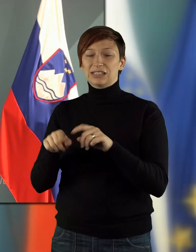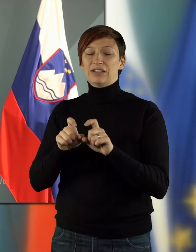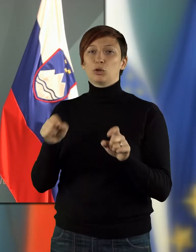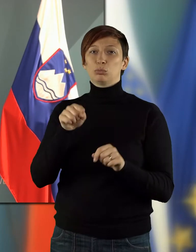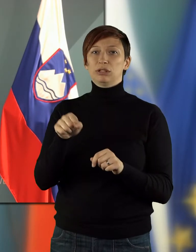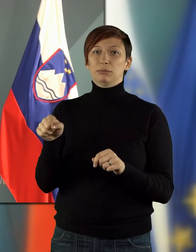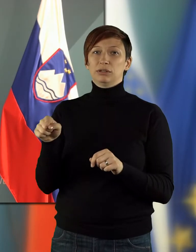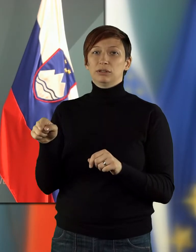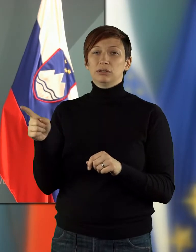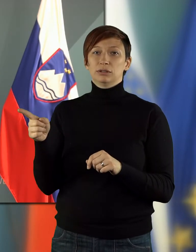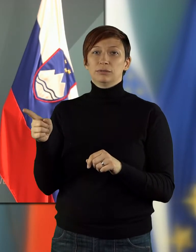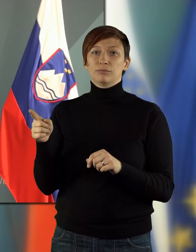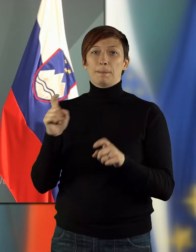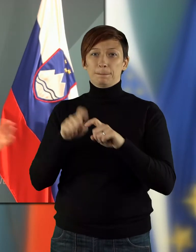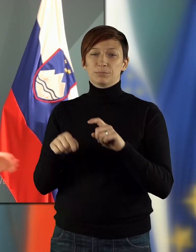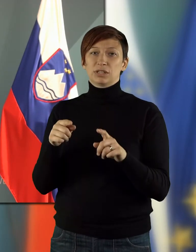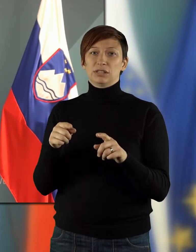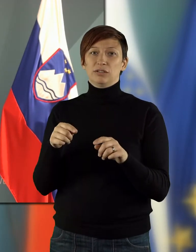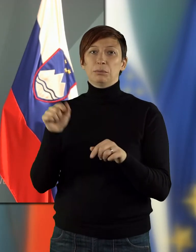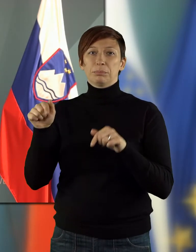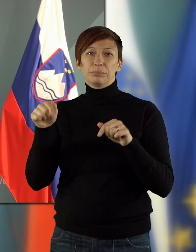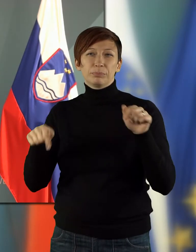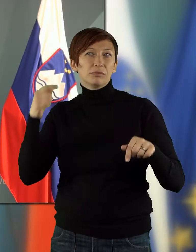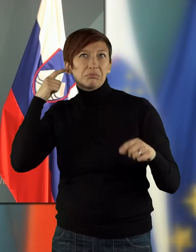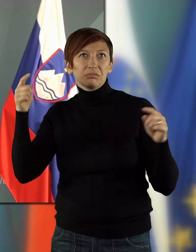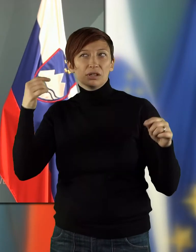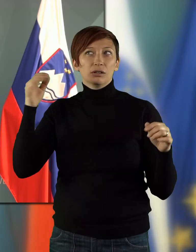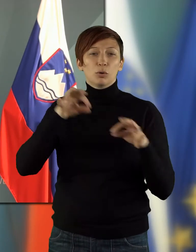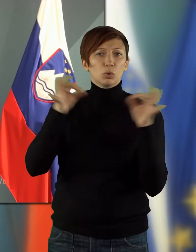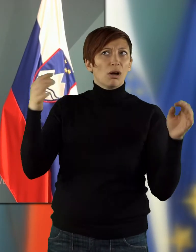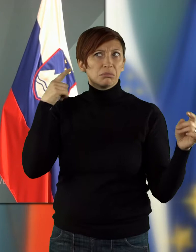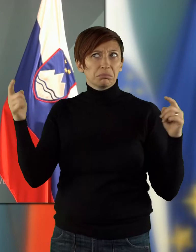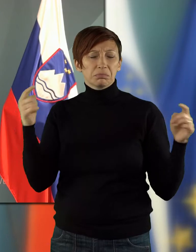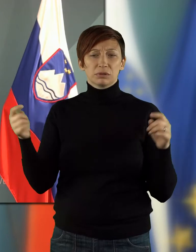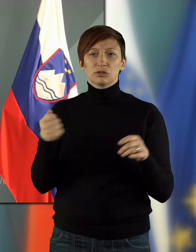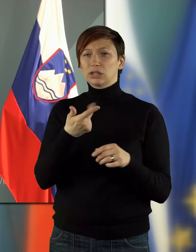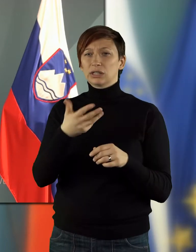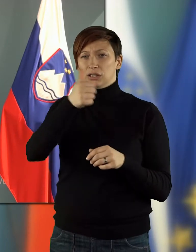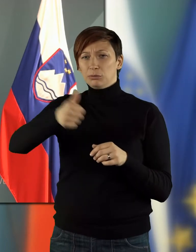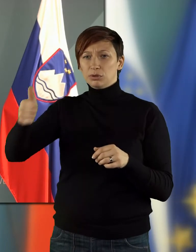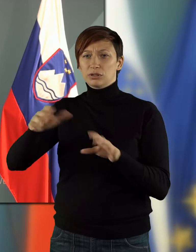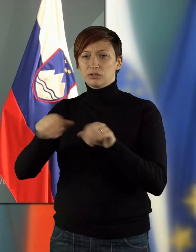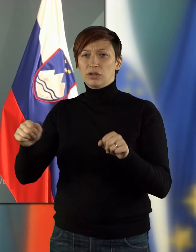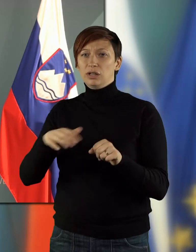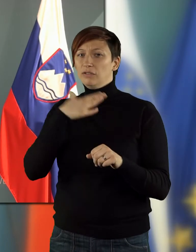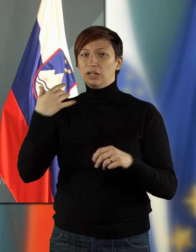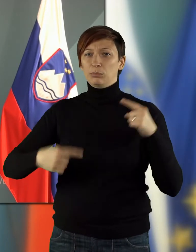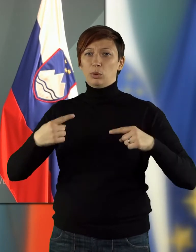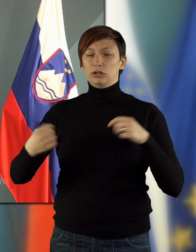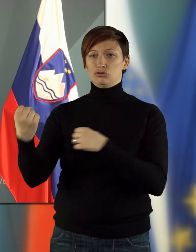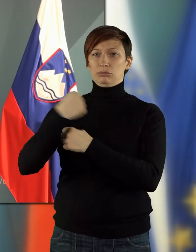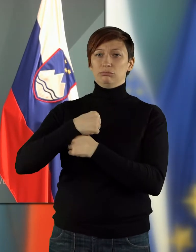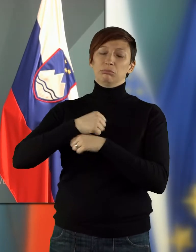izzive, kljub temu, da so zadeve crljale v javnost in da so nekateri posamezniki izvajali